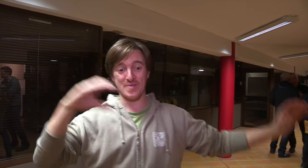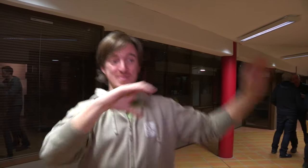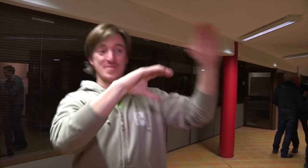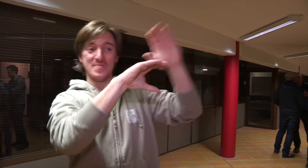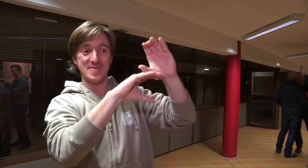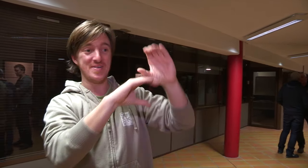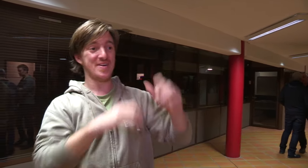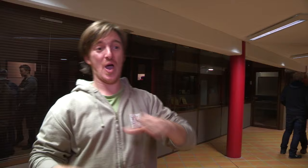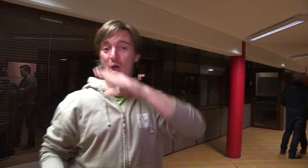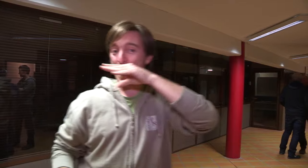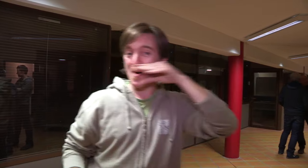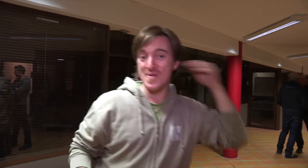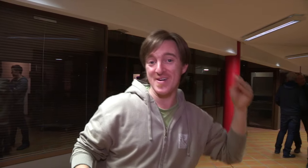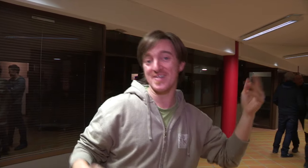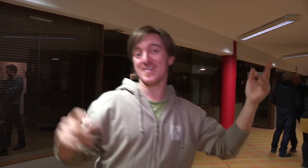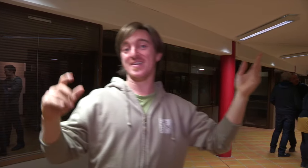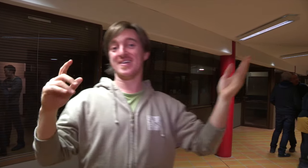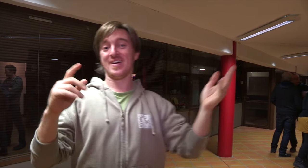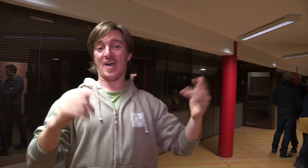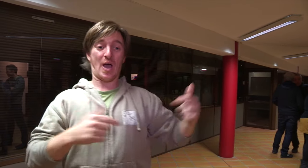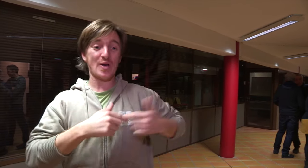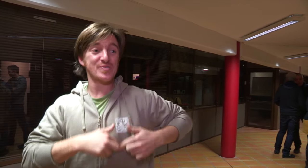complémentarité, humain,